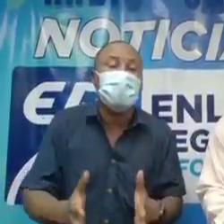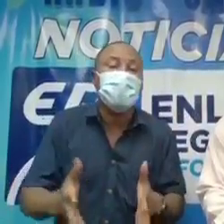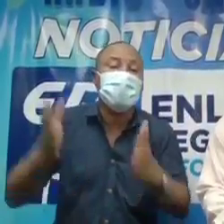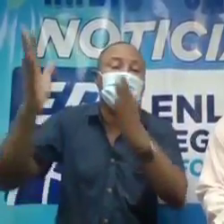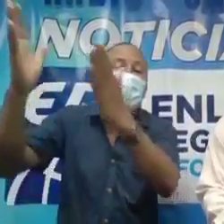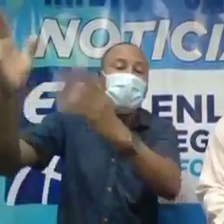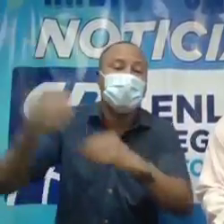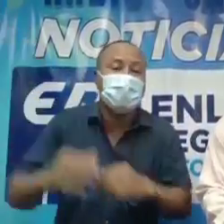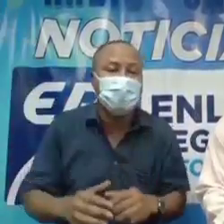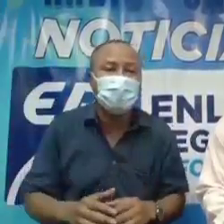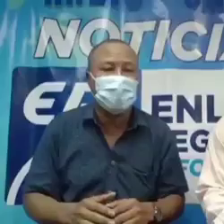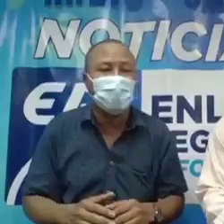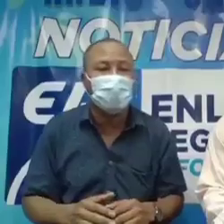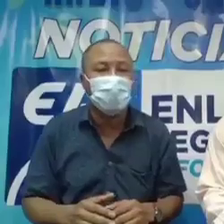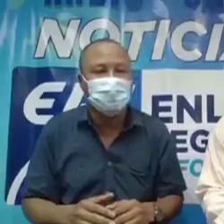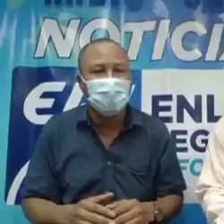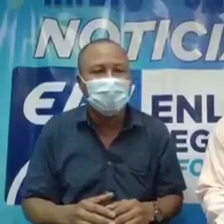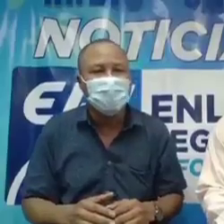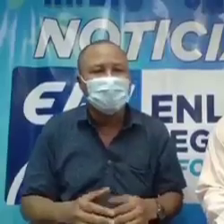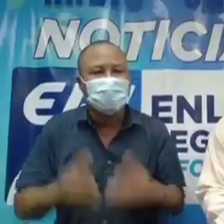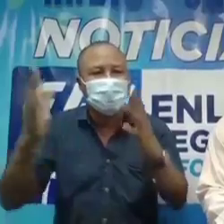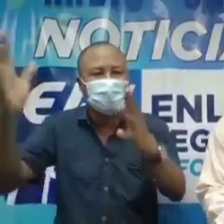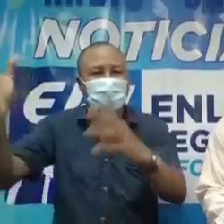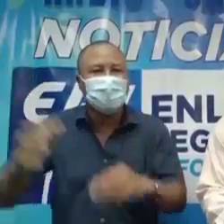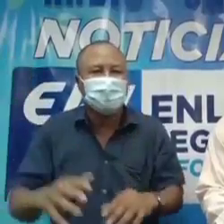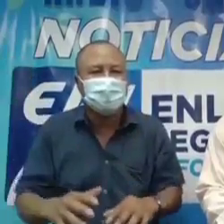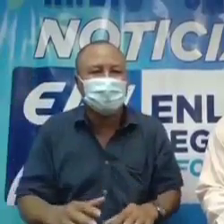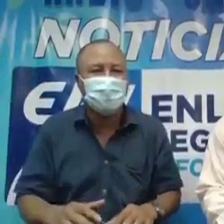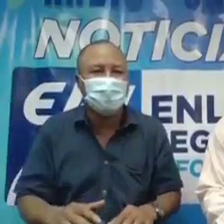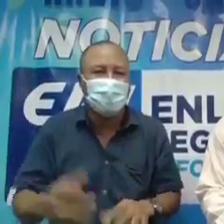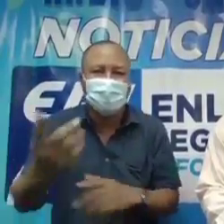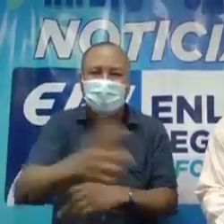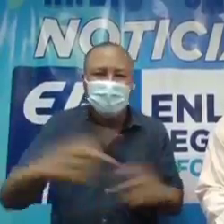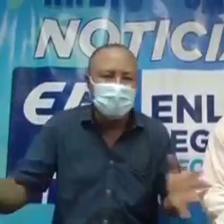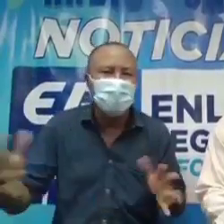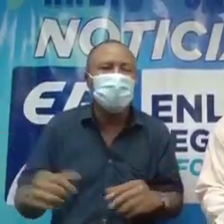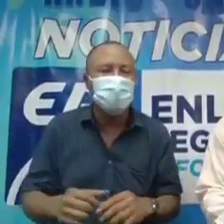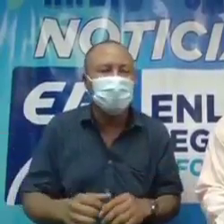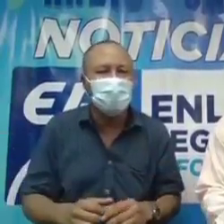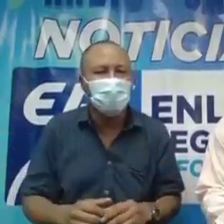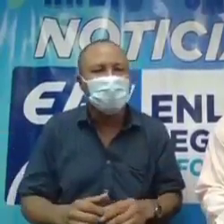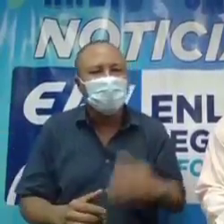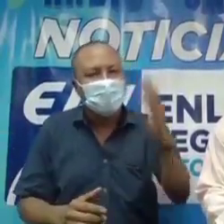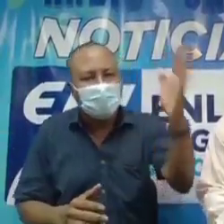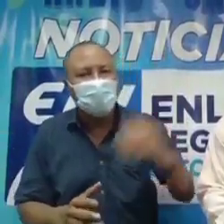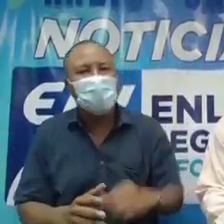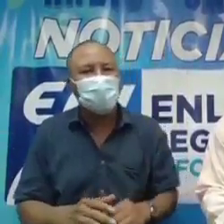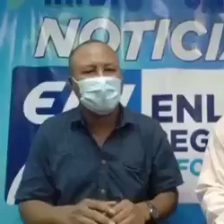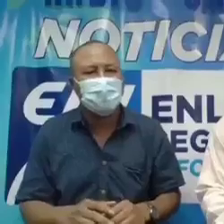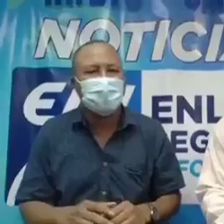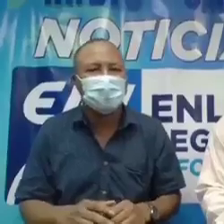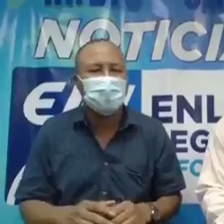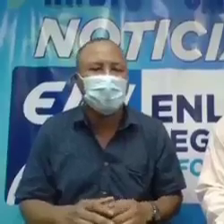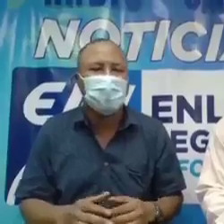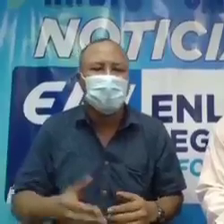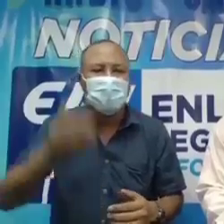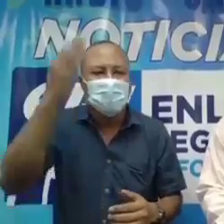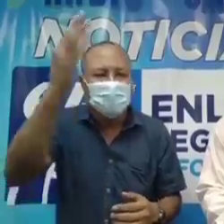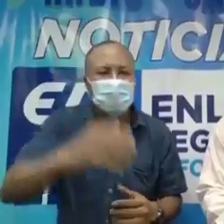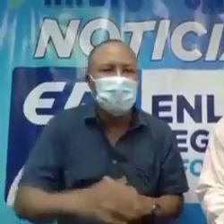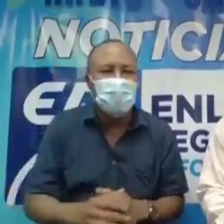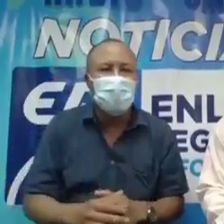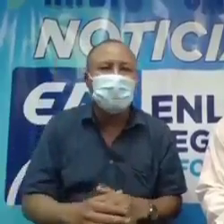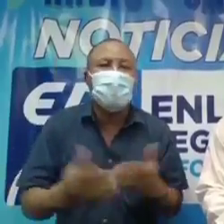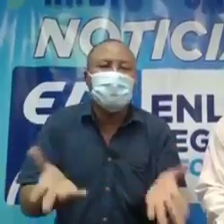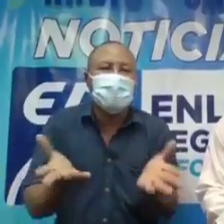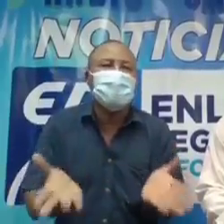qué no fiscalizan el agua potable de Carlos Concha, que se invirtieron más de $60,000 y no funcionó? El agua potable